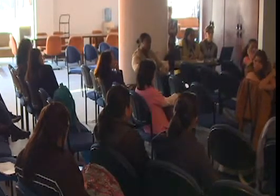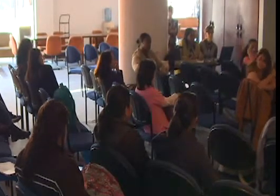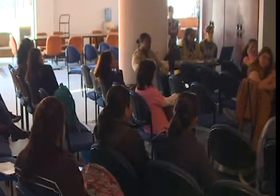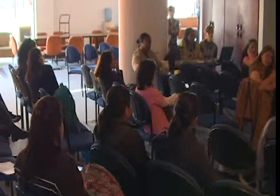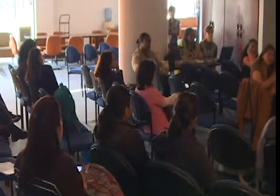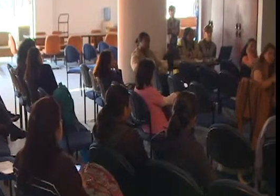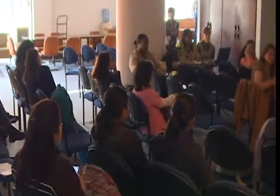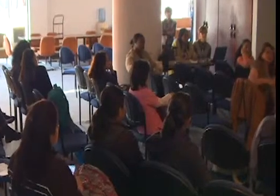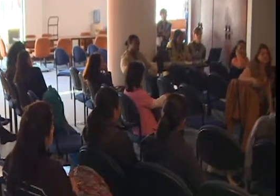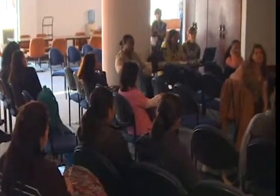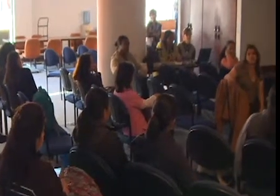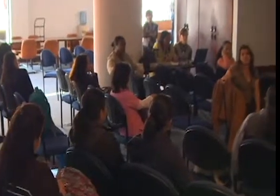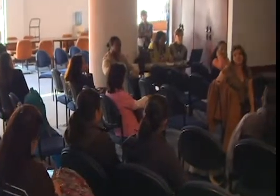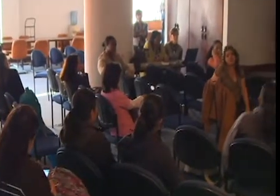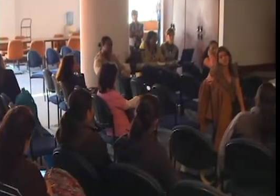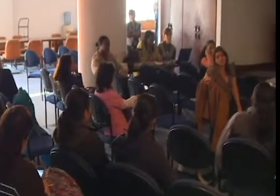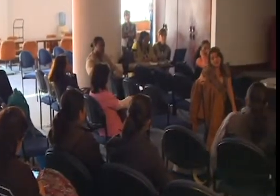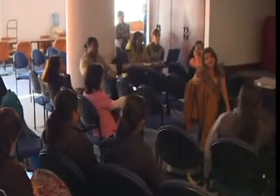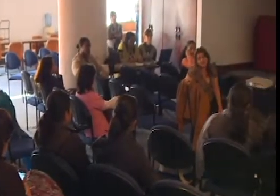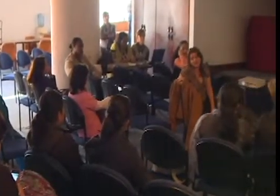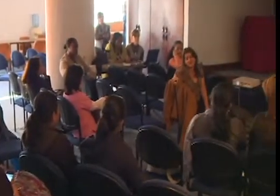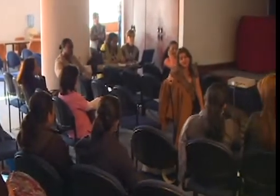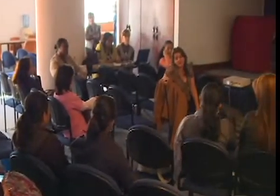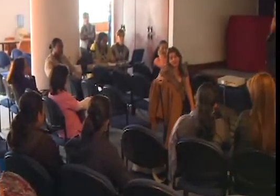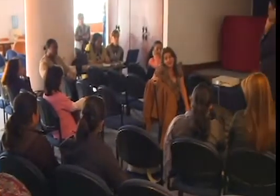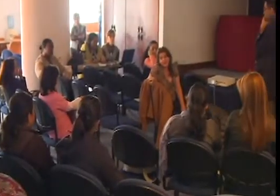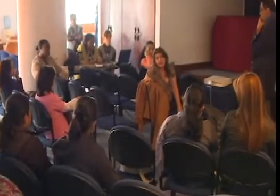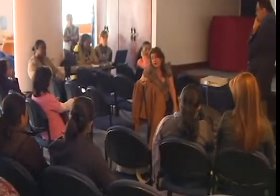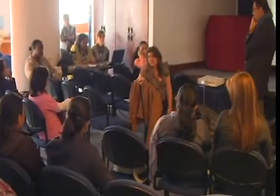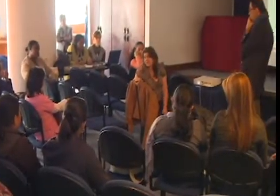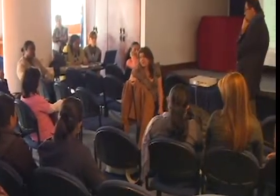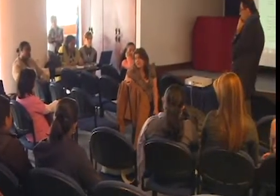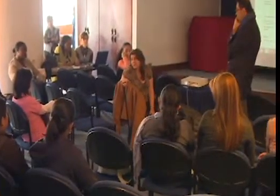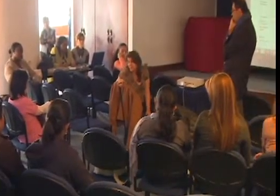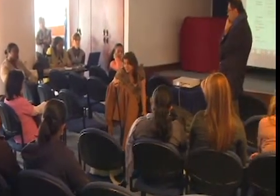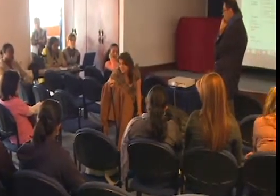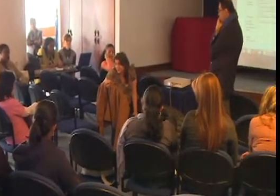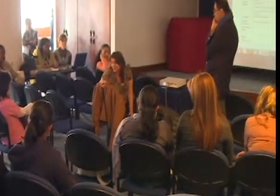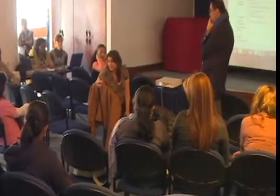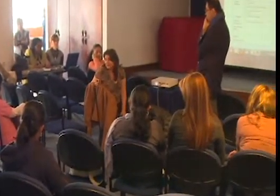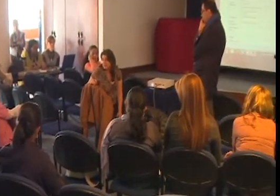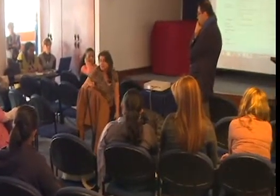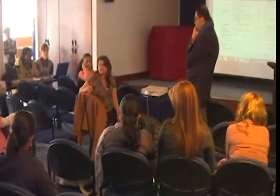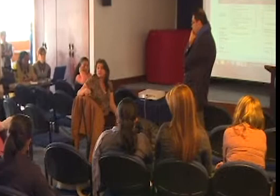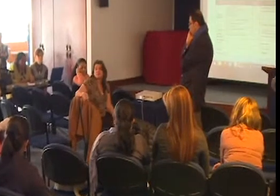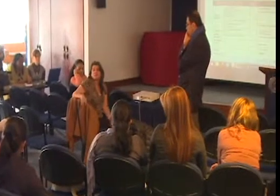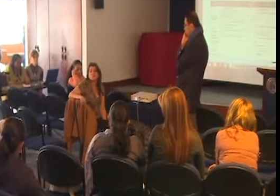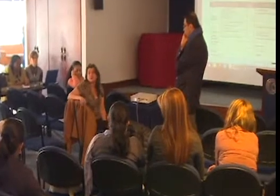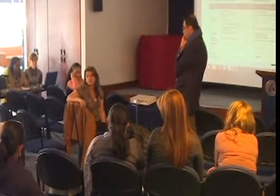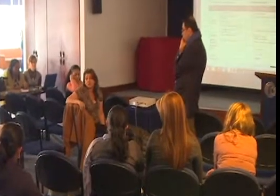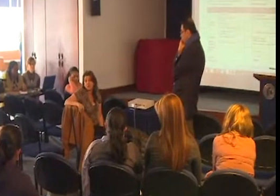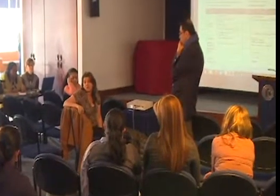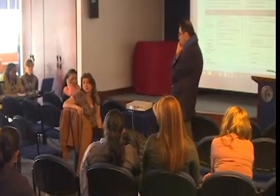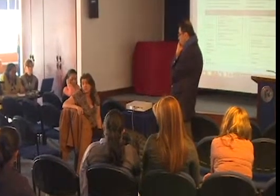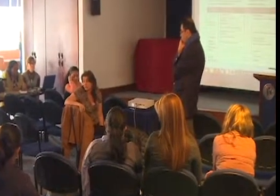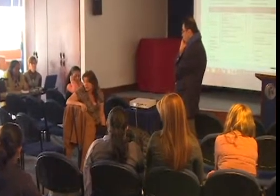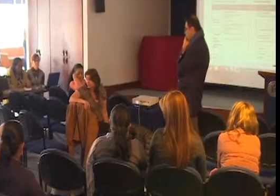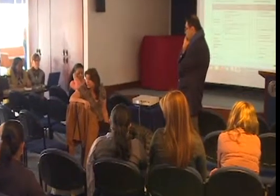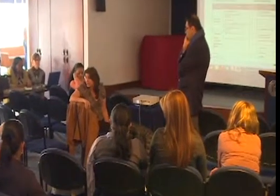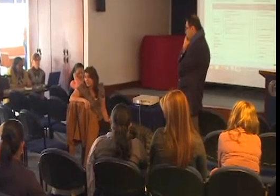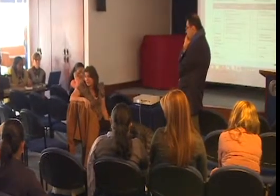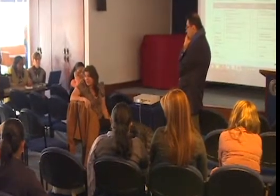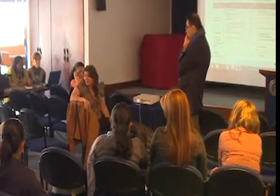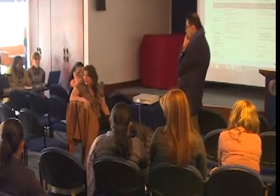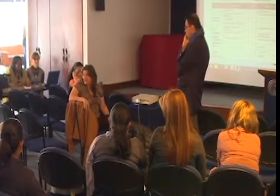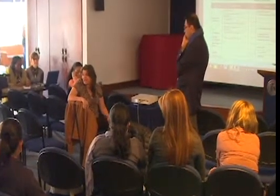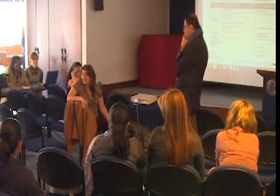Bueno, aquí estamos todos maestros, voy a dar un punto de vista desde el enfoque de mamá. Sí, yo soy mamá de un